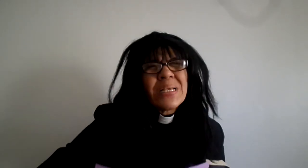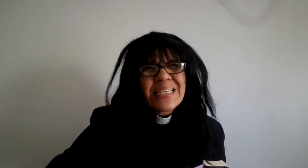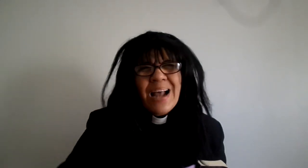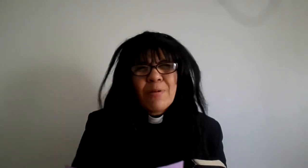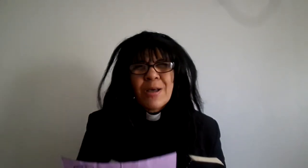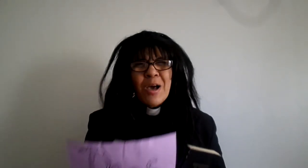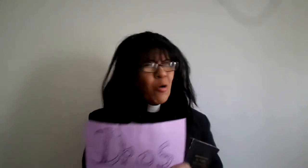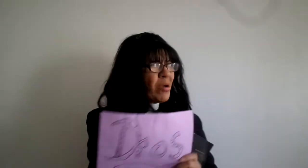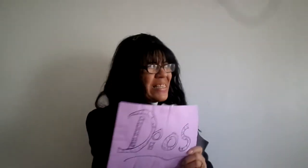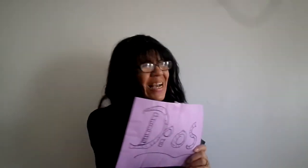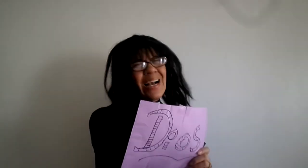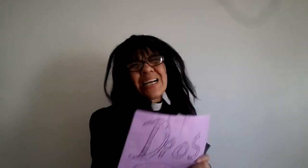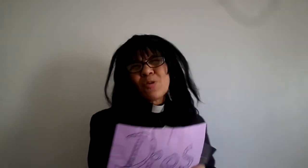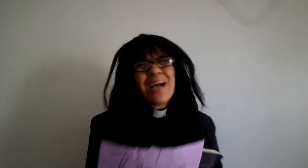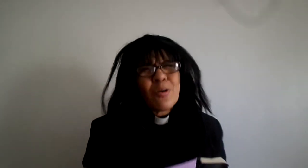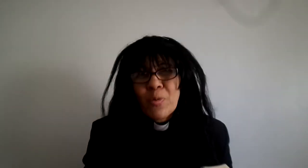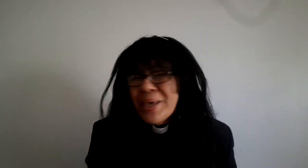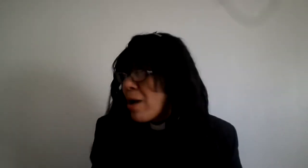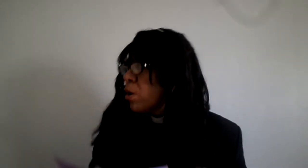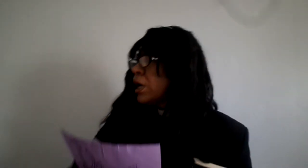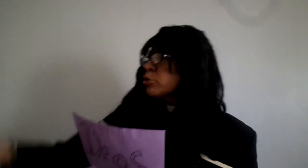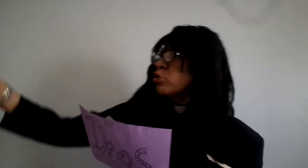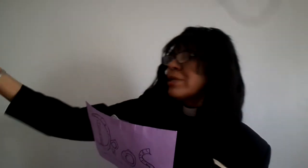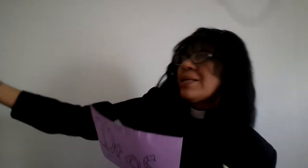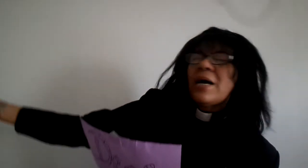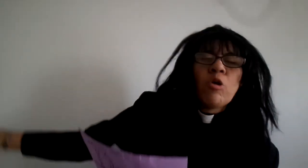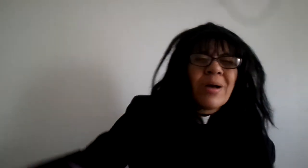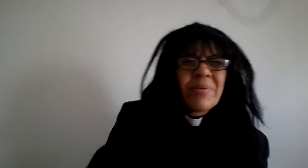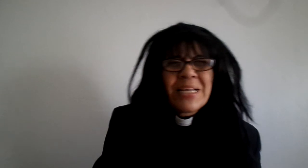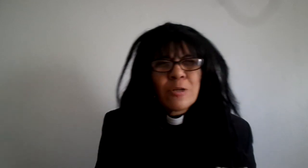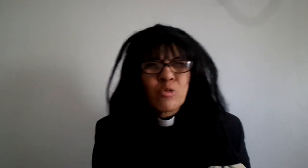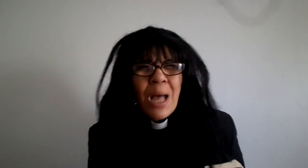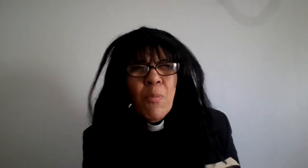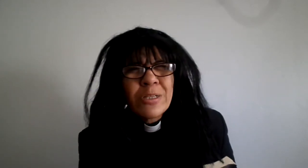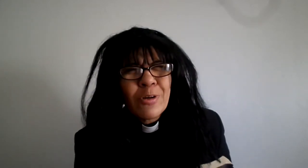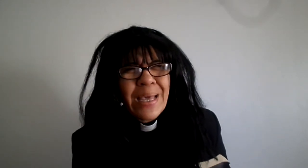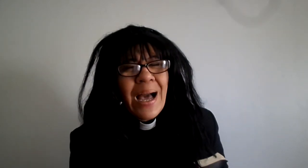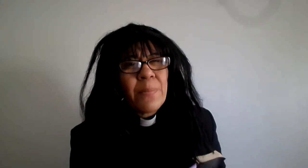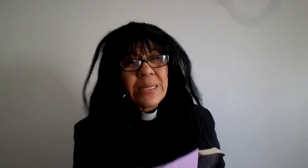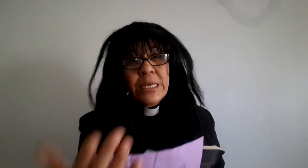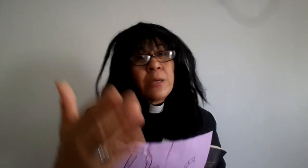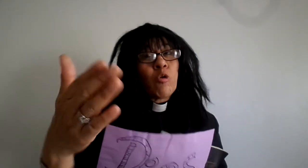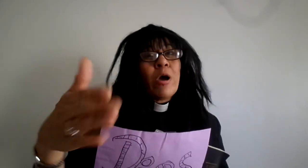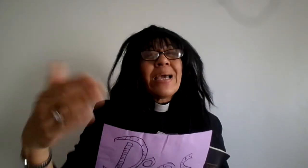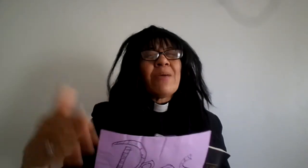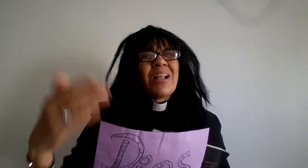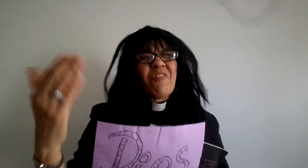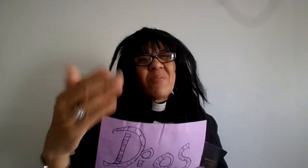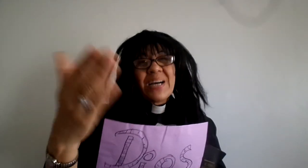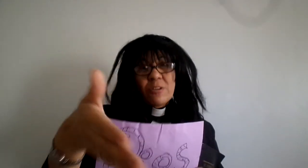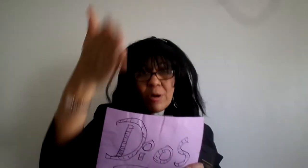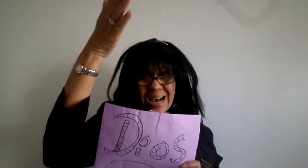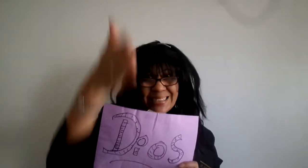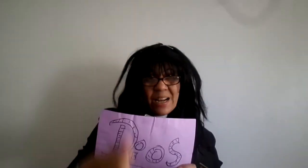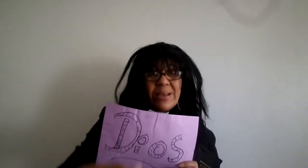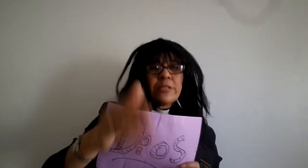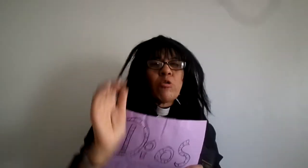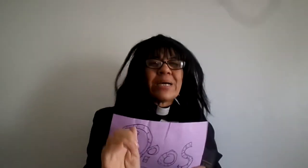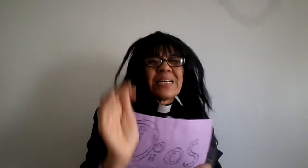miserable con ese cascacho de carro viejo. Tú no tienes nada en los gabinetes, tú estás muerto de hambre. Y cogen y blasfeman a Dios a través de lo que están